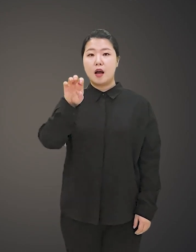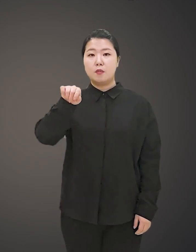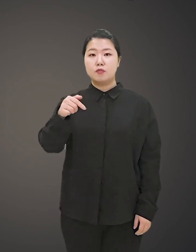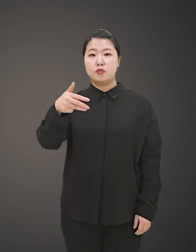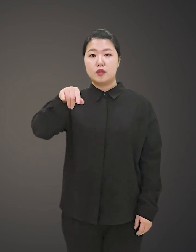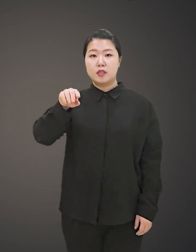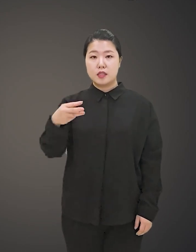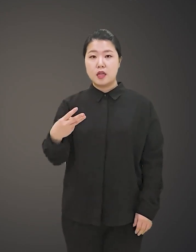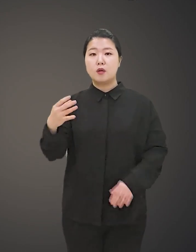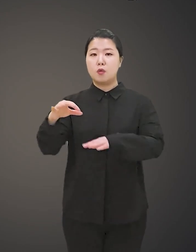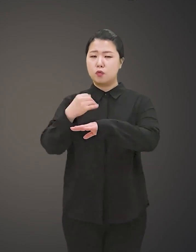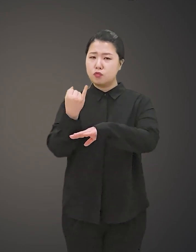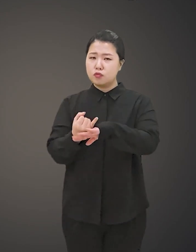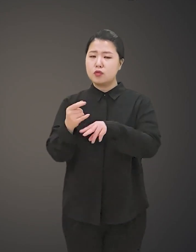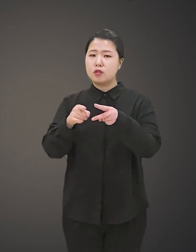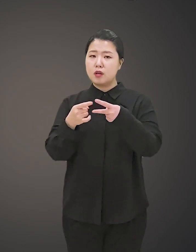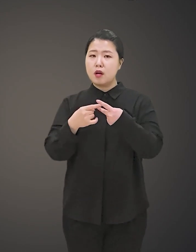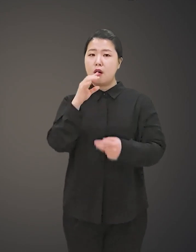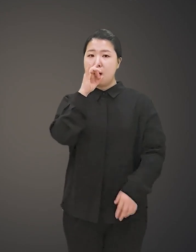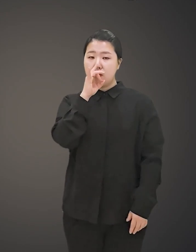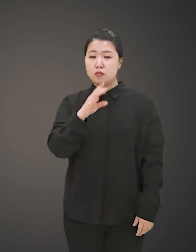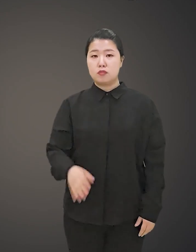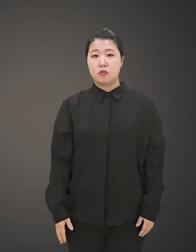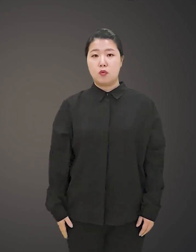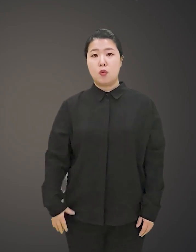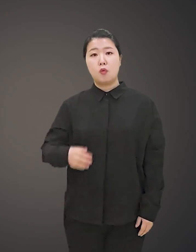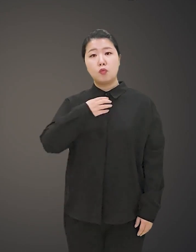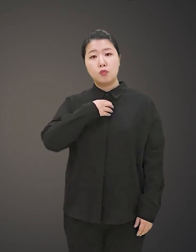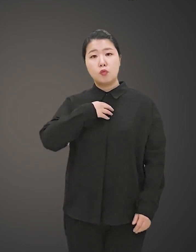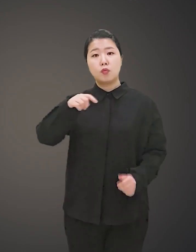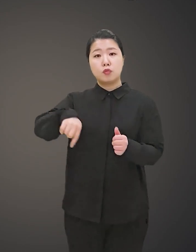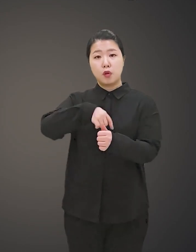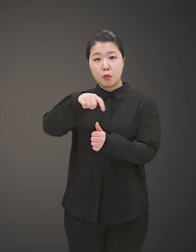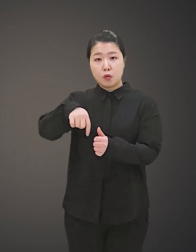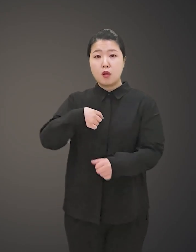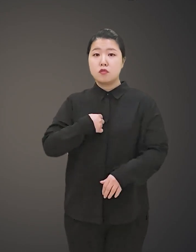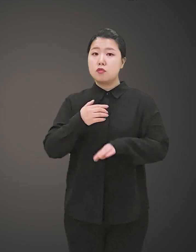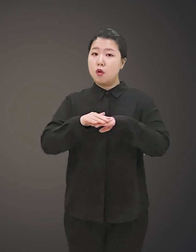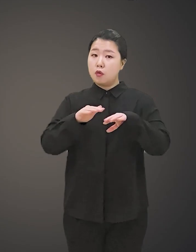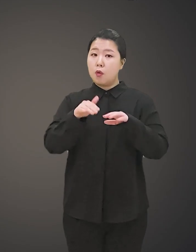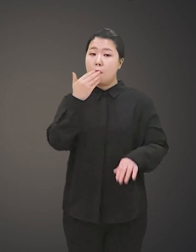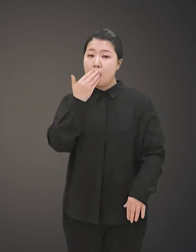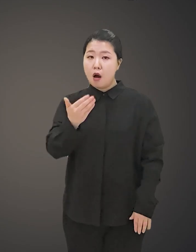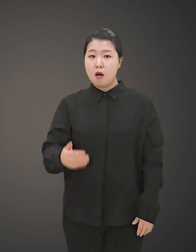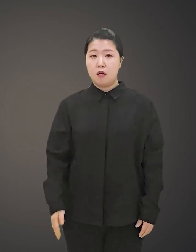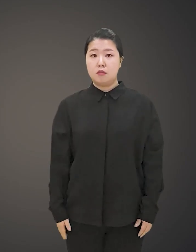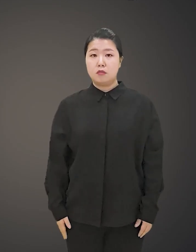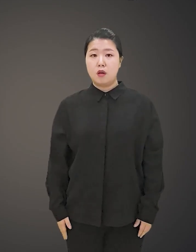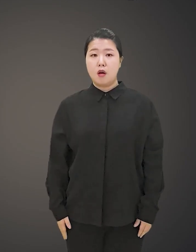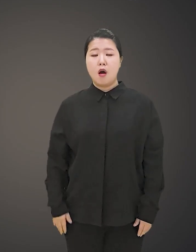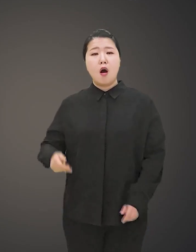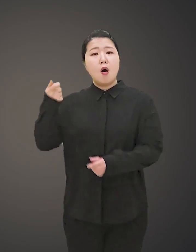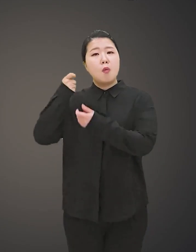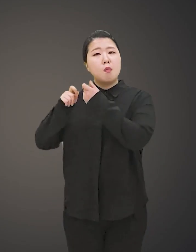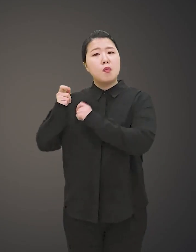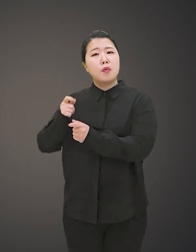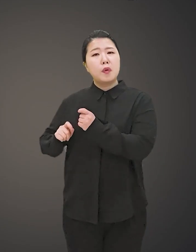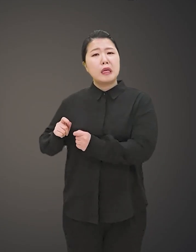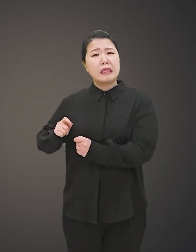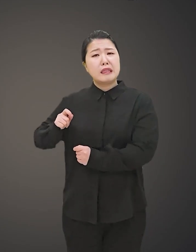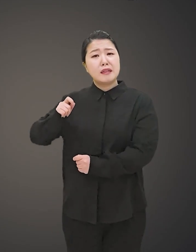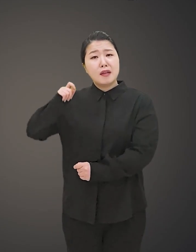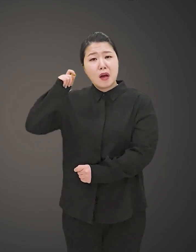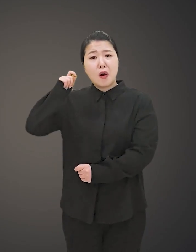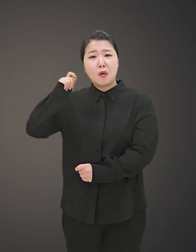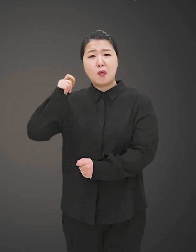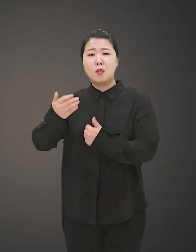라푼젤은 이해할 수 없었어요. 위험에 빠졌을 때 공주 스스로 자신을 지킬 수 있는데 왜 머리를 기르고